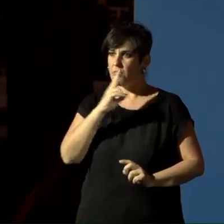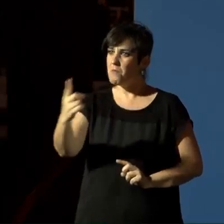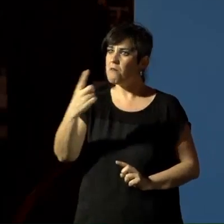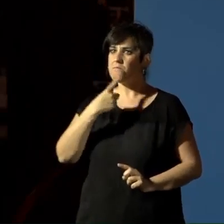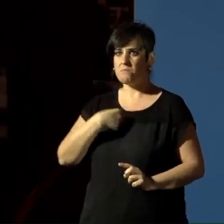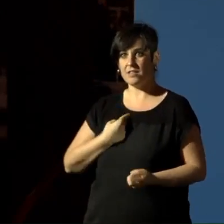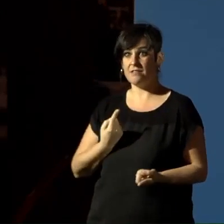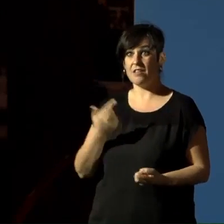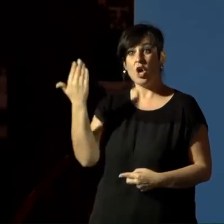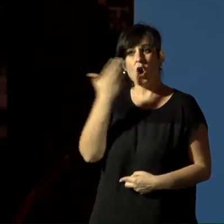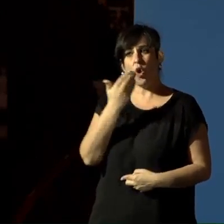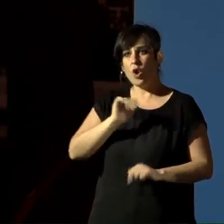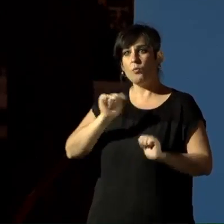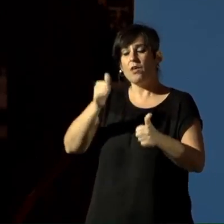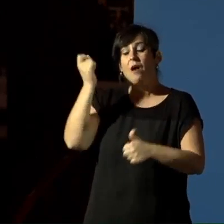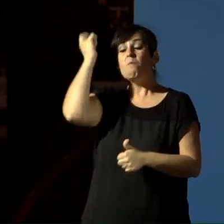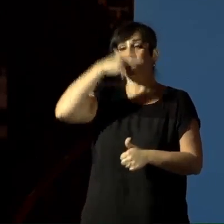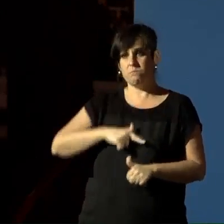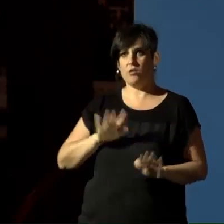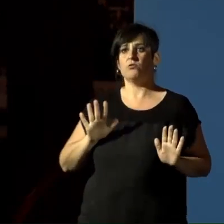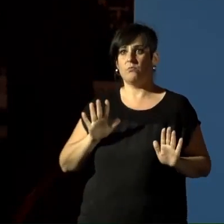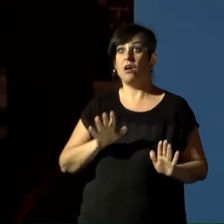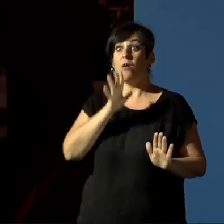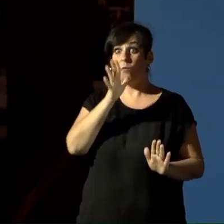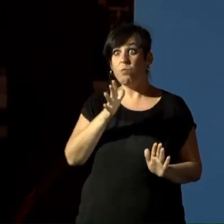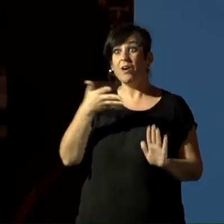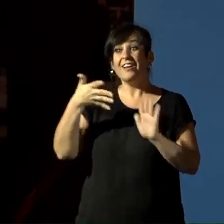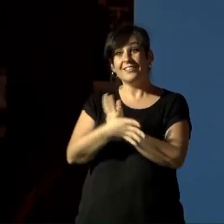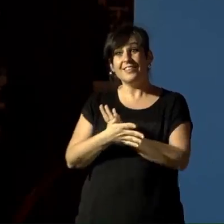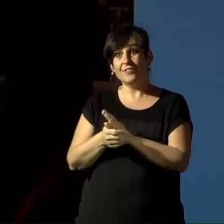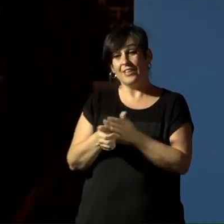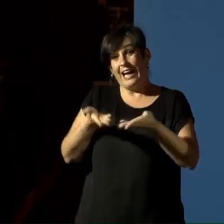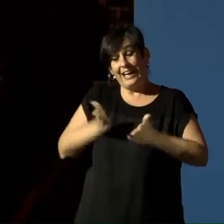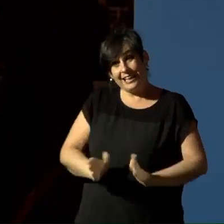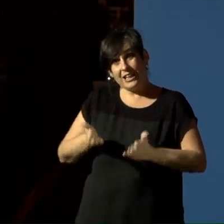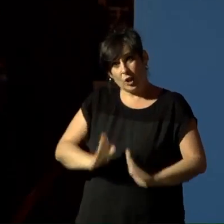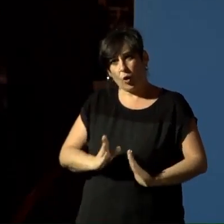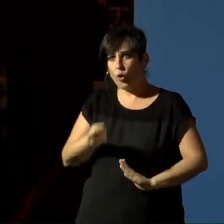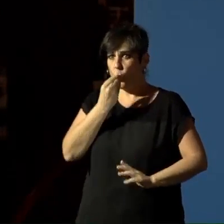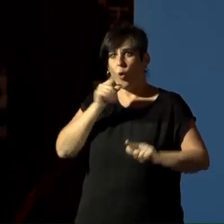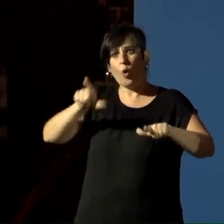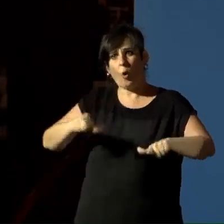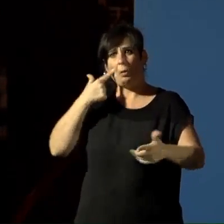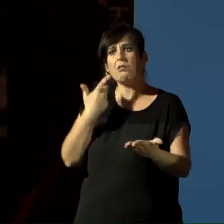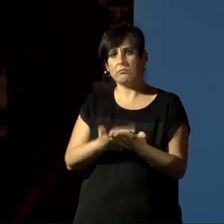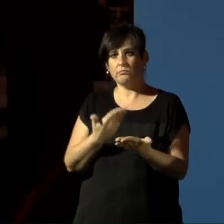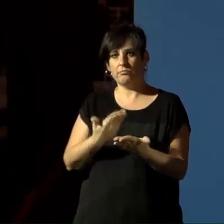empezou o colexio, Yolanda, porque así garanto que a miña filla teña comedor. Non queremos un